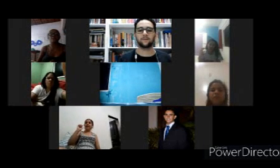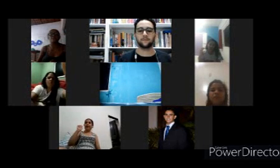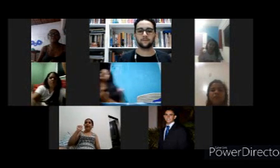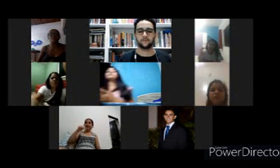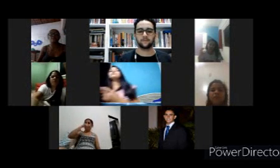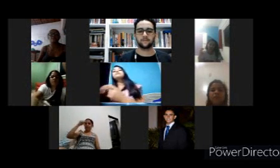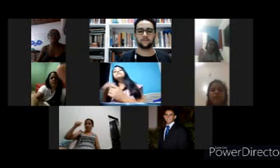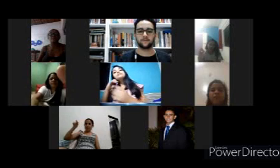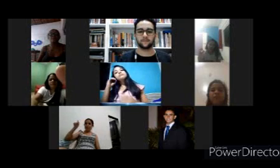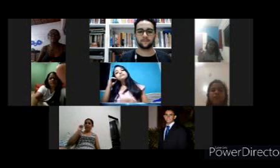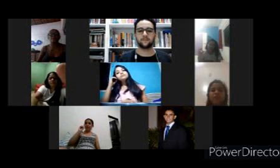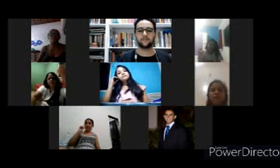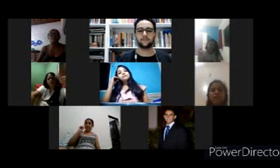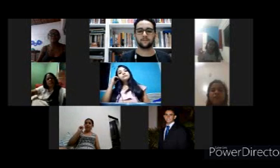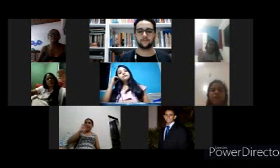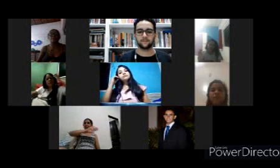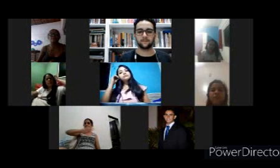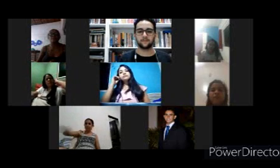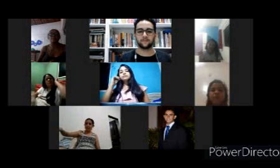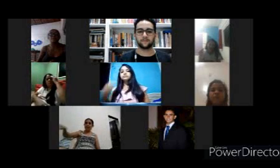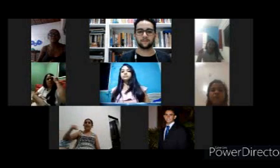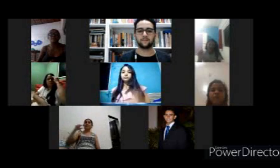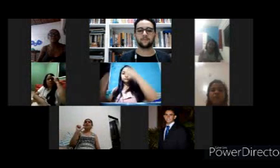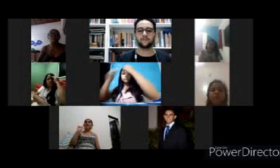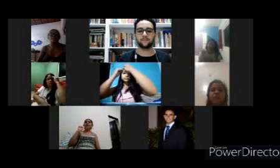S-A, tio. São, espaço.